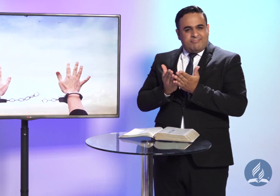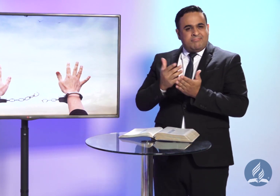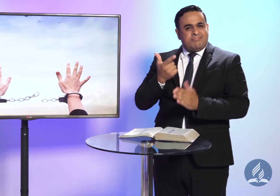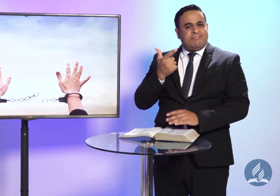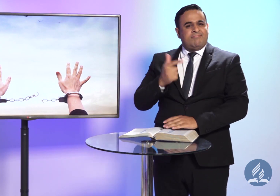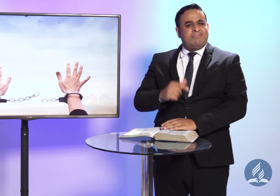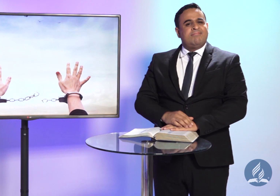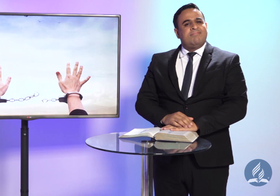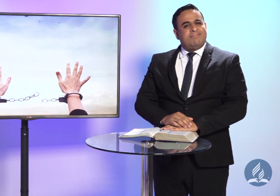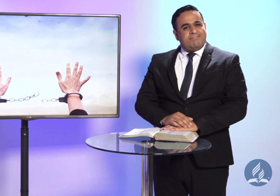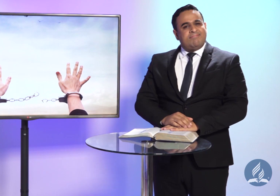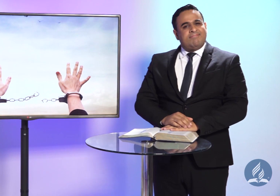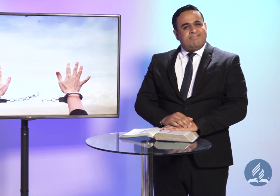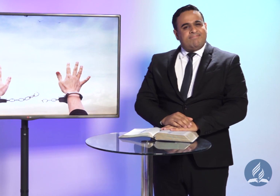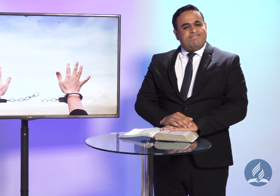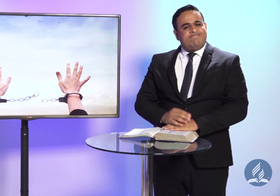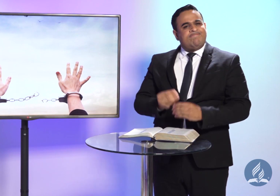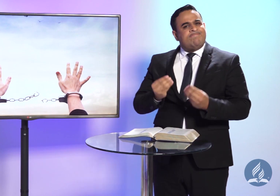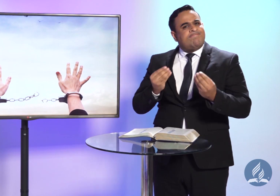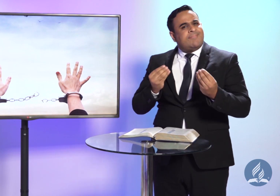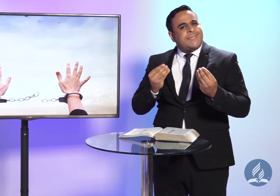Muitas igrejas utilizam a Bíblia.